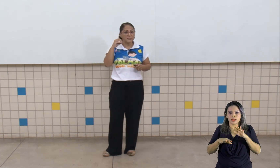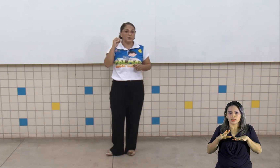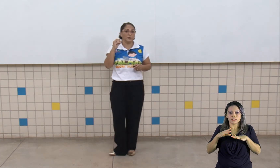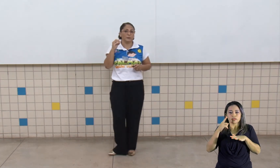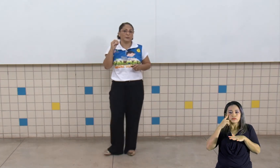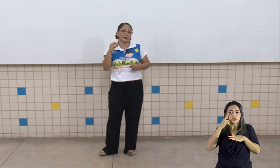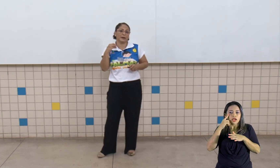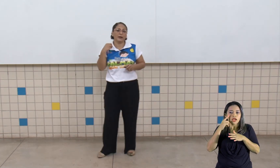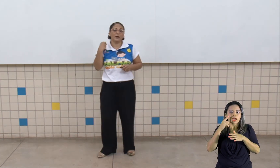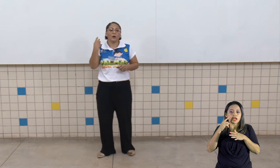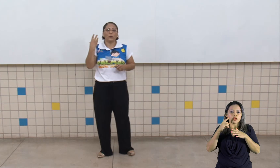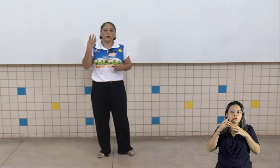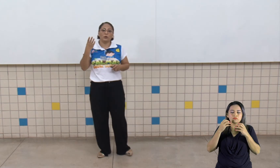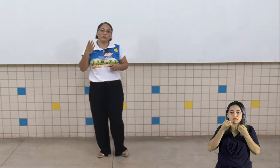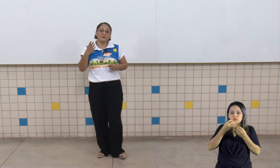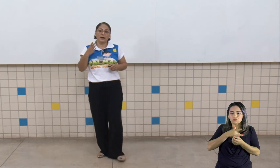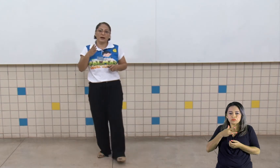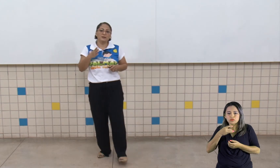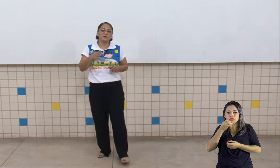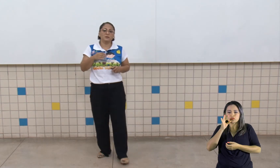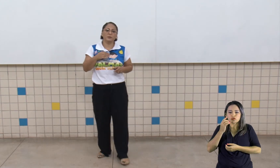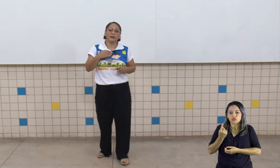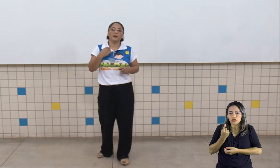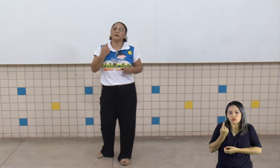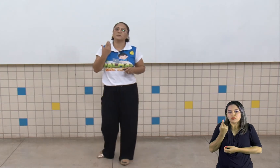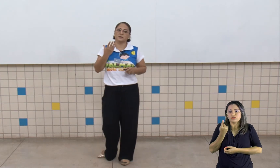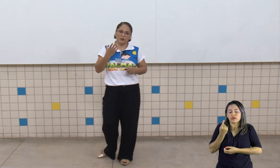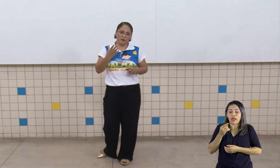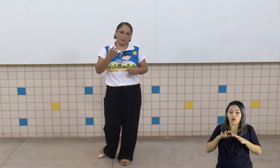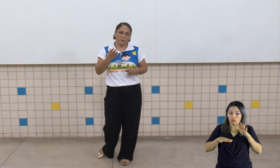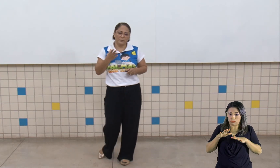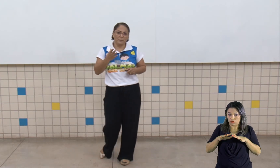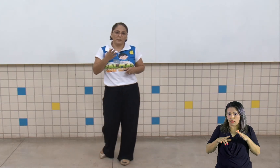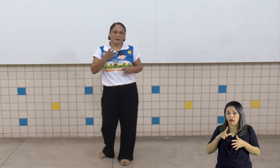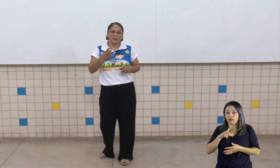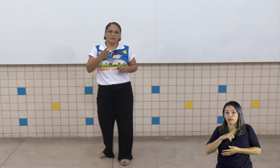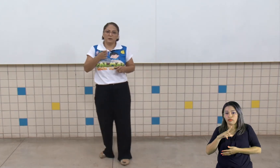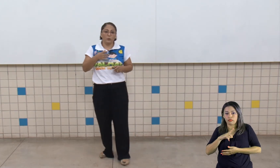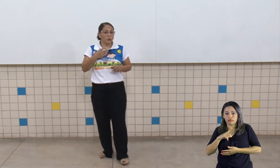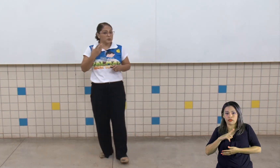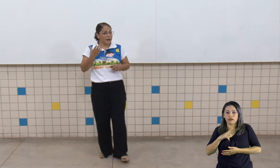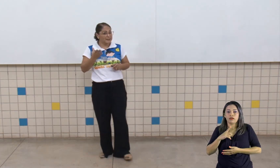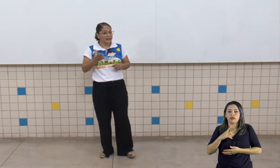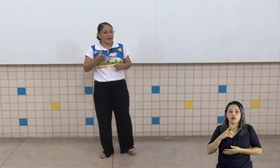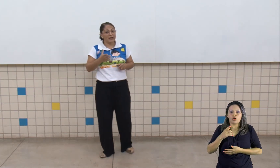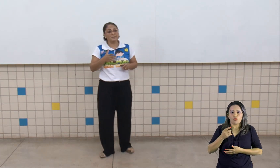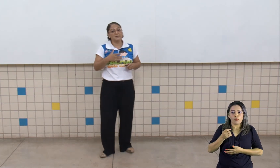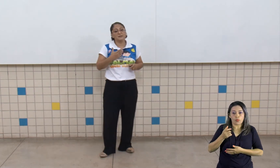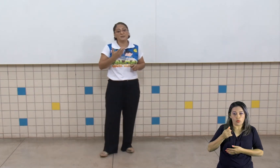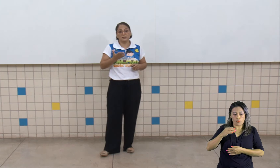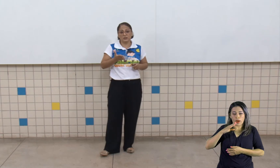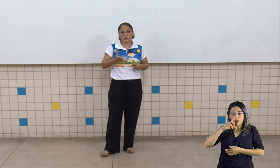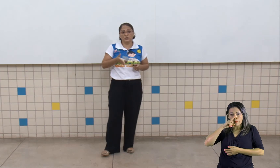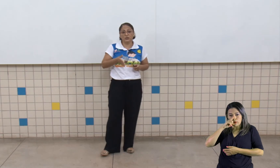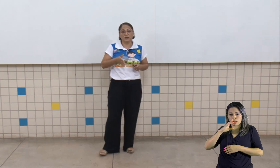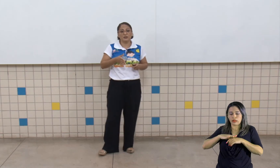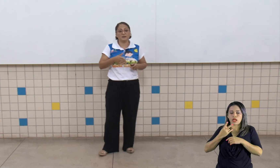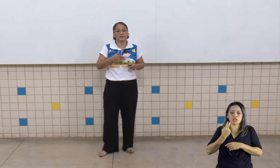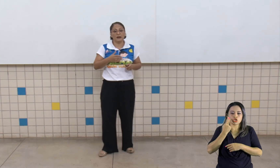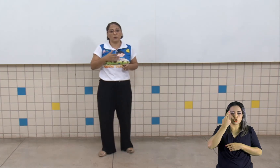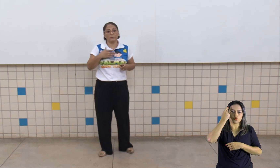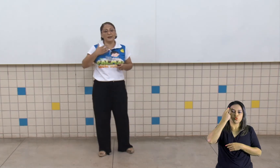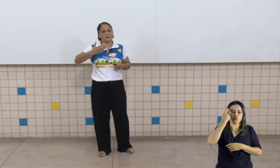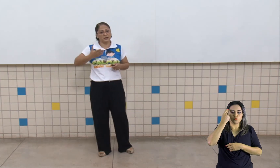curando sozinho, né? Ou em alguns casos também que são um pouco mais graves, existem as